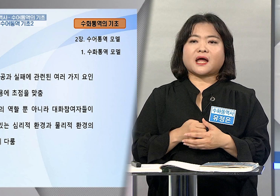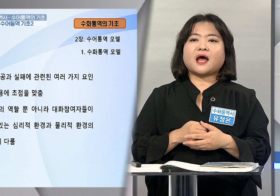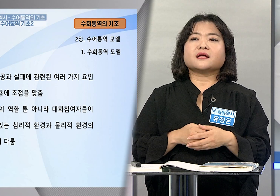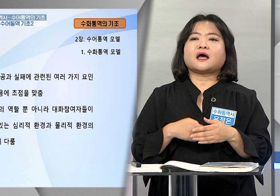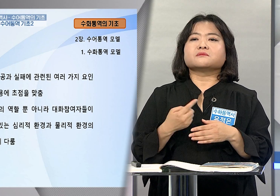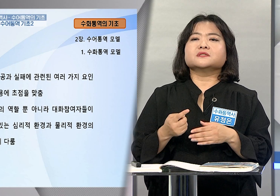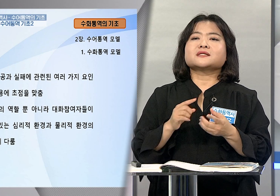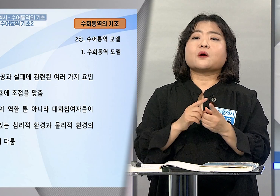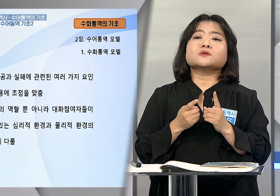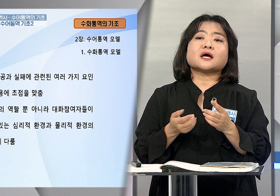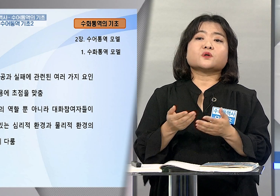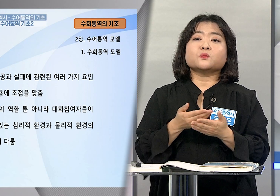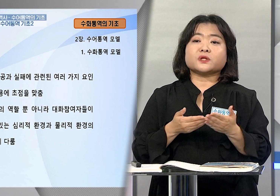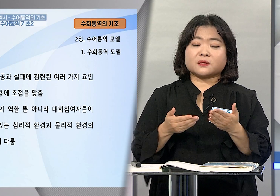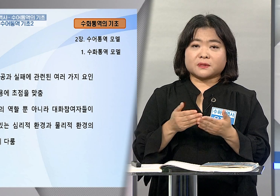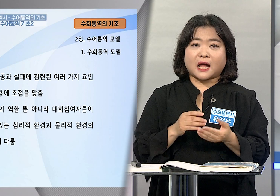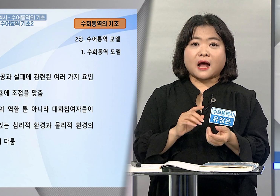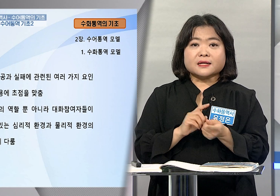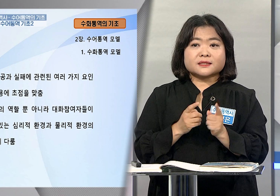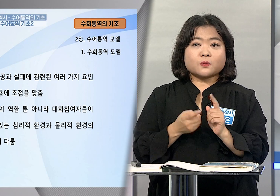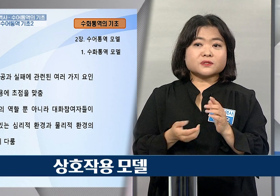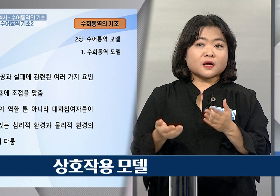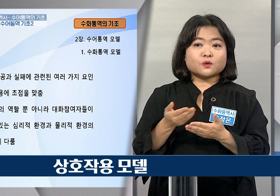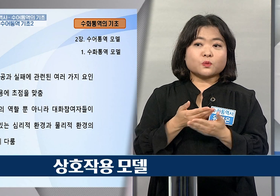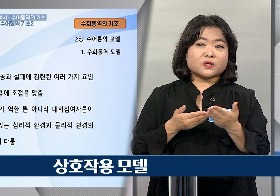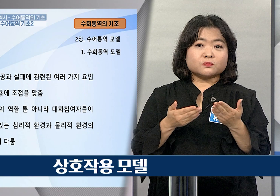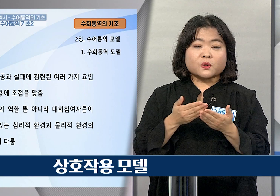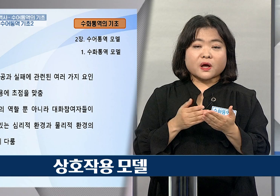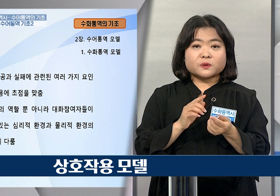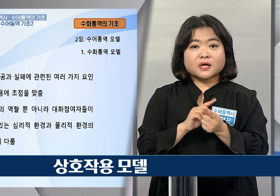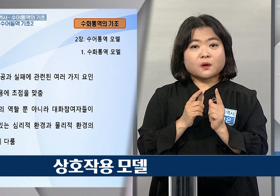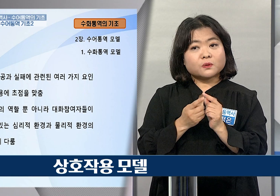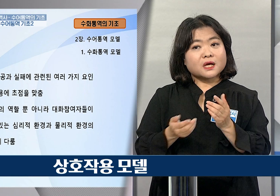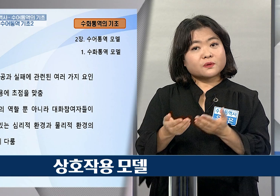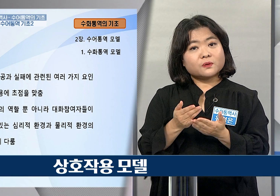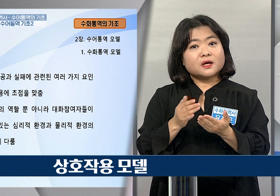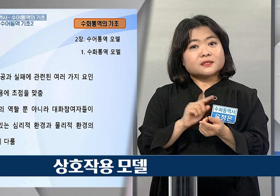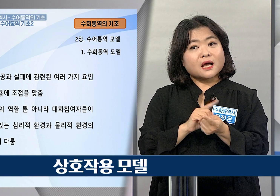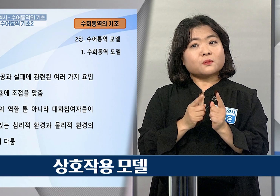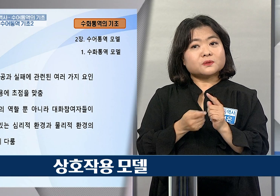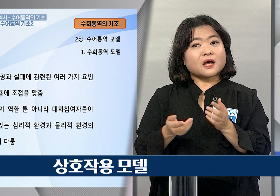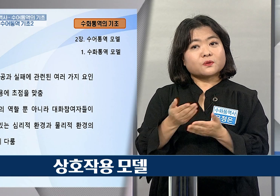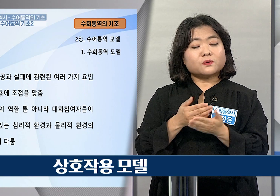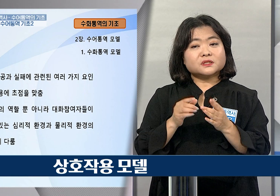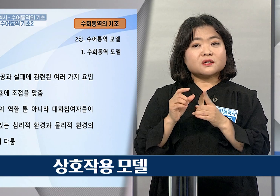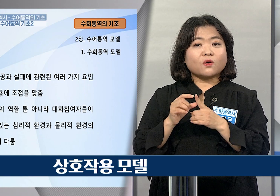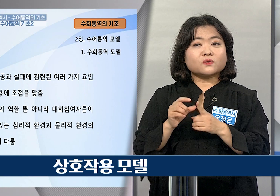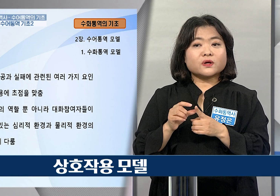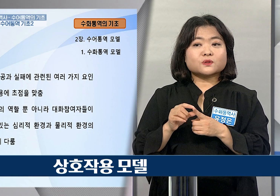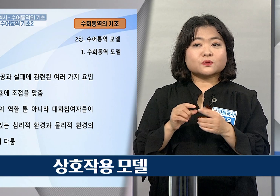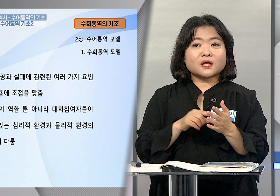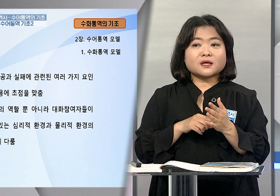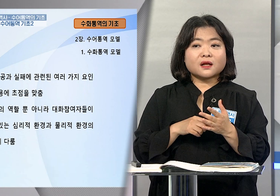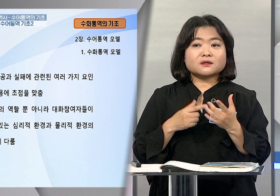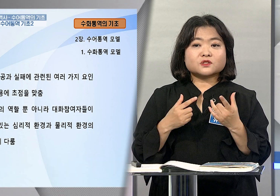모델이었습니다. 다음은 상호작용 모델입니다. 상호작용 모델은 뭘까요? 상호작용. 이 언어에서도 나타나는